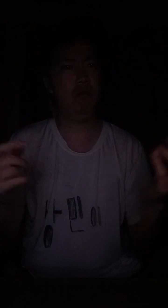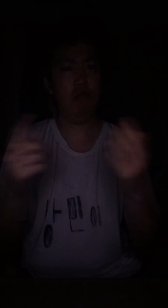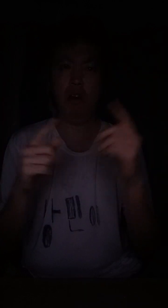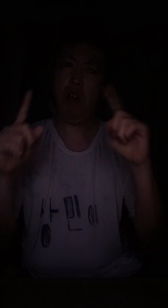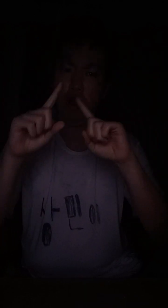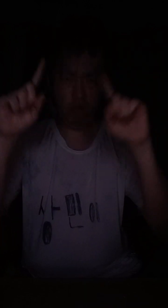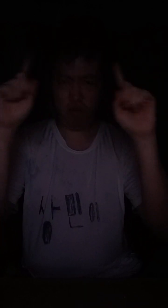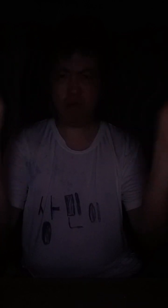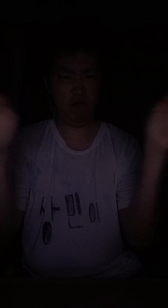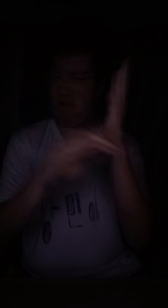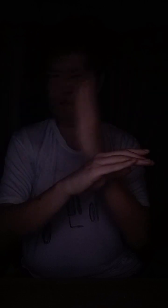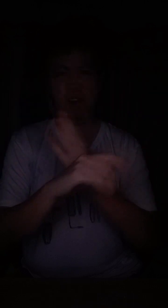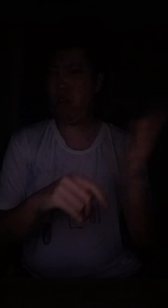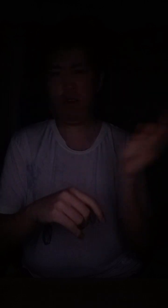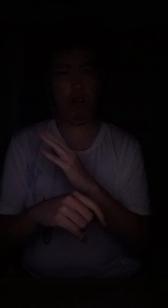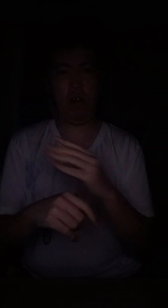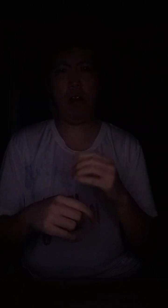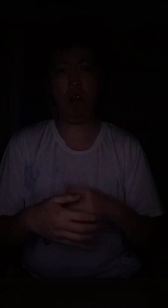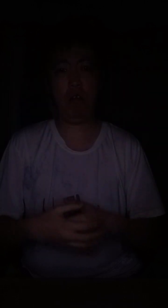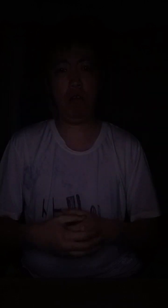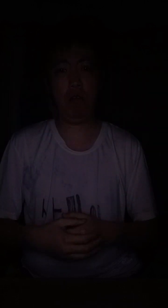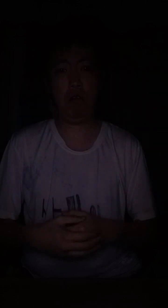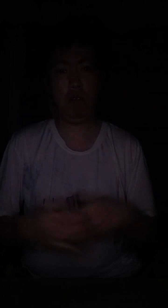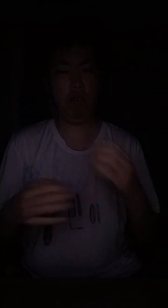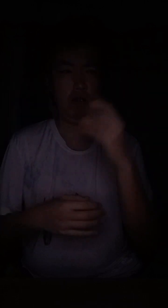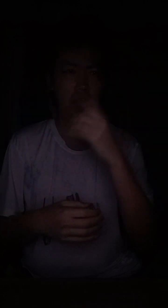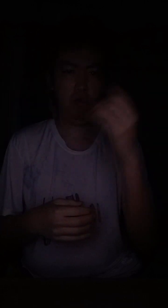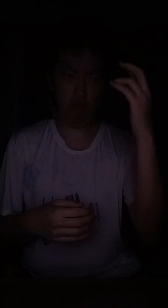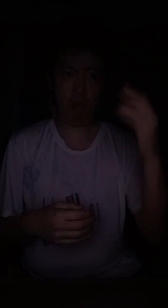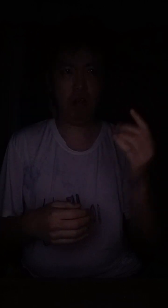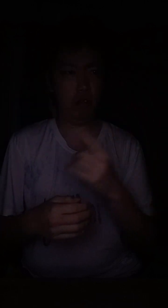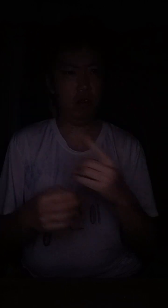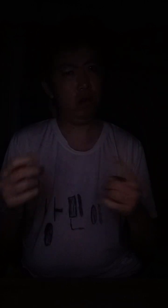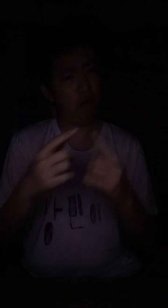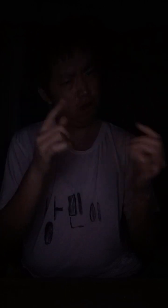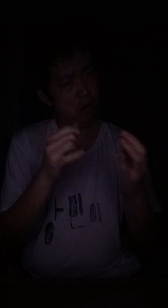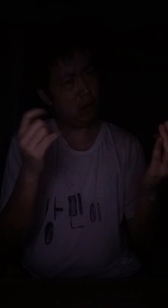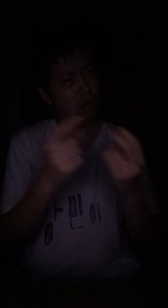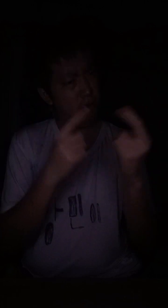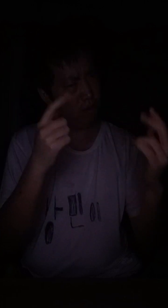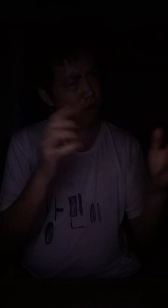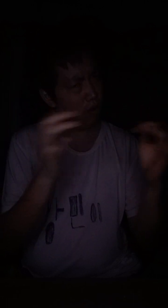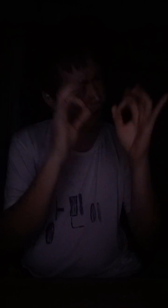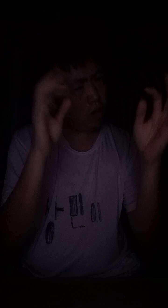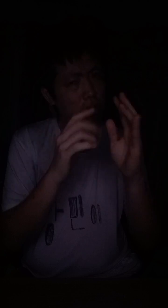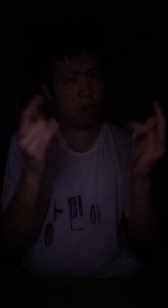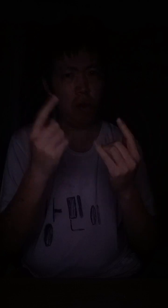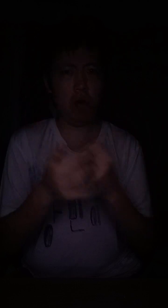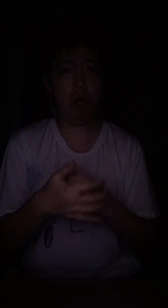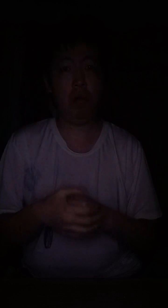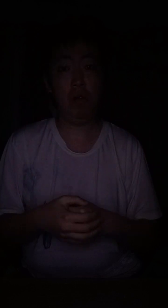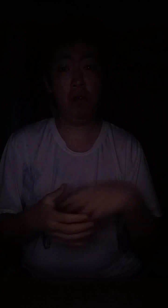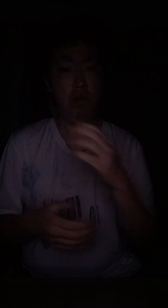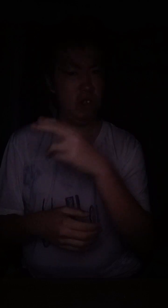왜 아무도 이렇게 분노하지 않지? 막상 이런 일이 터질 때는 그냥 옆에서 방관하는 사람들이 대부분인 것 같아요. 지목해서